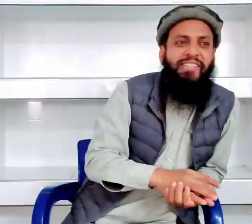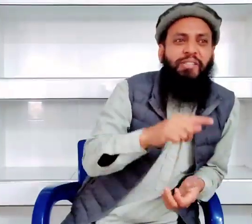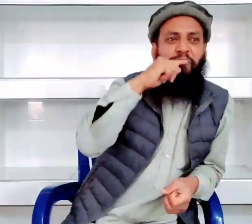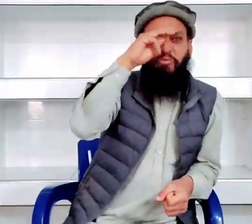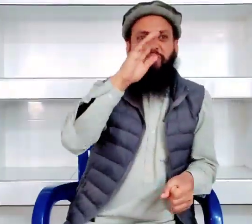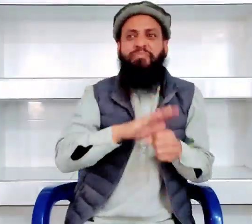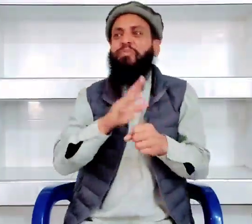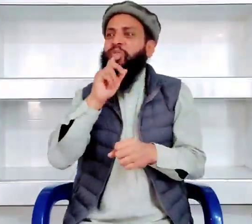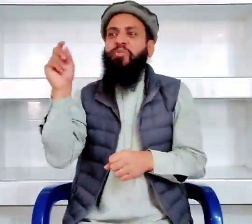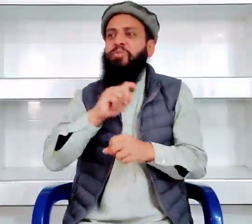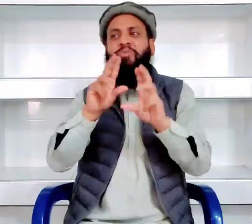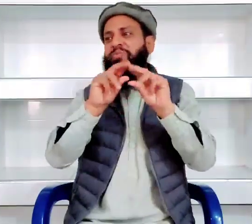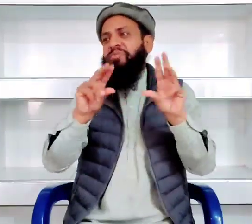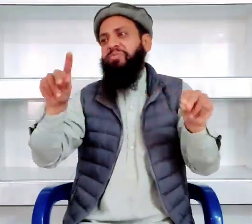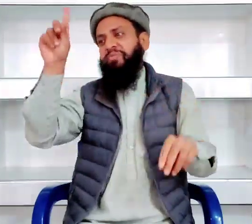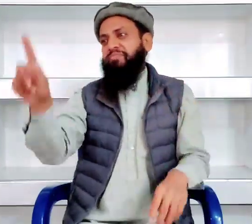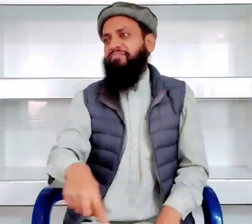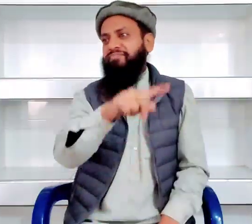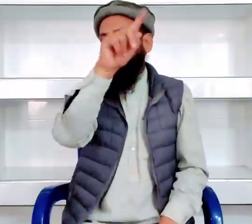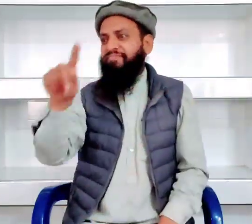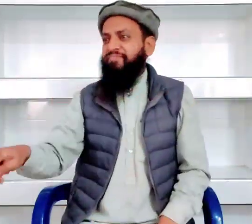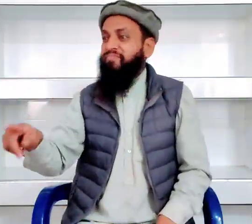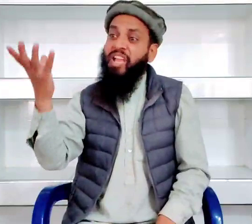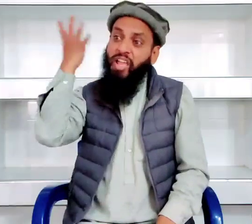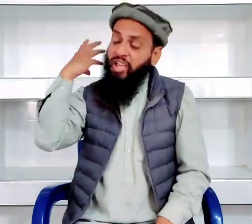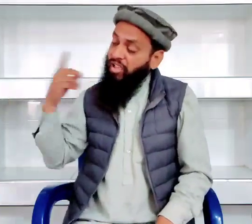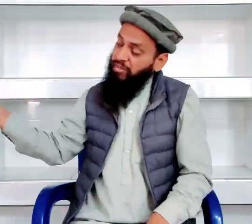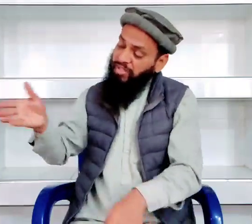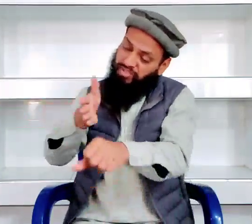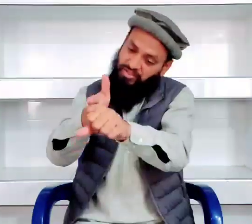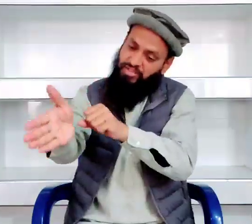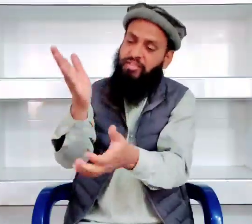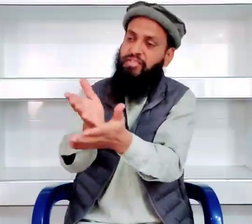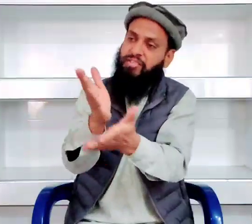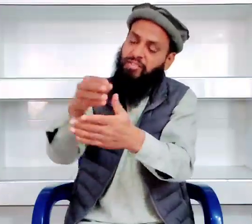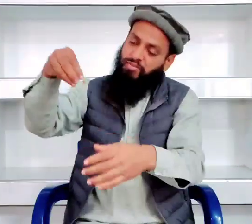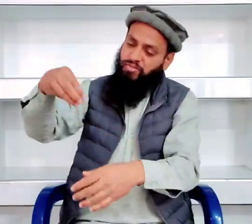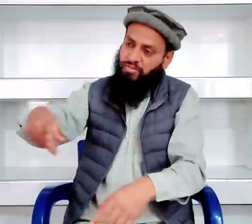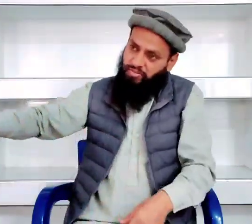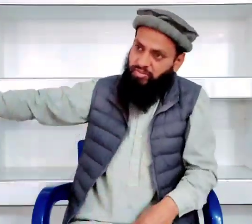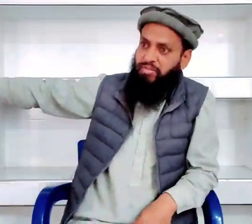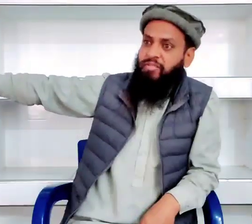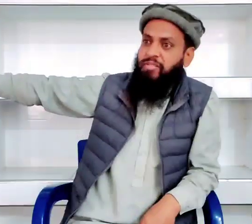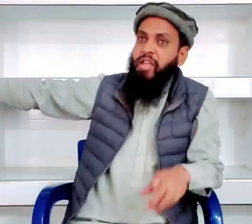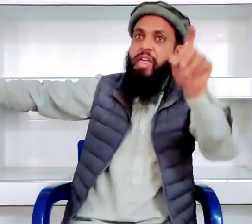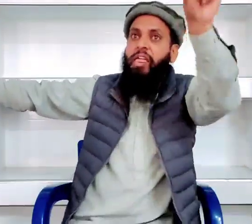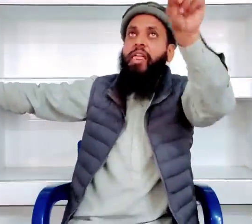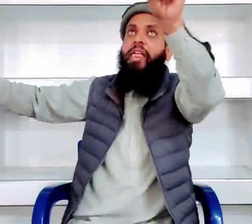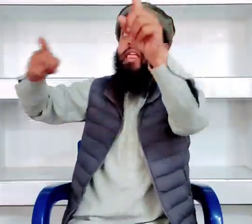ਬੈ ਲਹਮੇ ਬਿਲ ਹਯਵਾਨ ਜ਼ਿੰਦਾ ਜਾਨਵਰ ਦੇ ਬਦਲੇ ਗੋਸ਼ਤ ਨੂੰ ਖਰੀਦਣਾ ਹੈ ਤੇ ਮਨਾ ਫਰਮਾਇਆ ਰਸੂਲullah ਸੱਲੱਲਾਹੁ ਅਲੈਹਿ ਵਸੱਲਮ